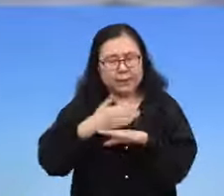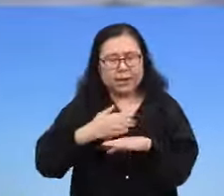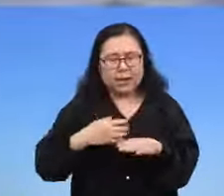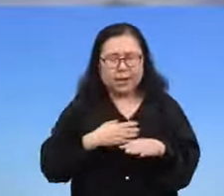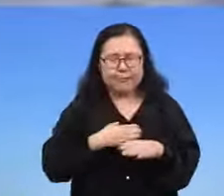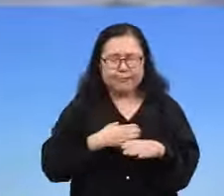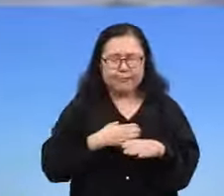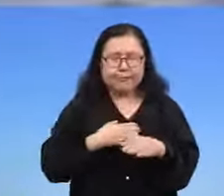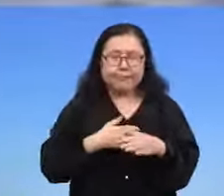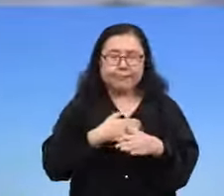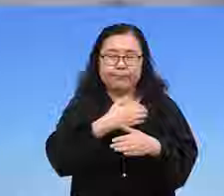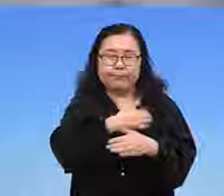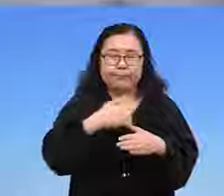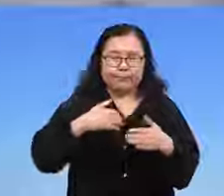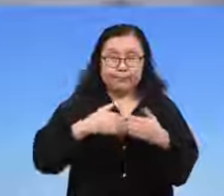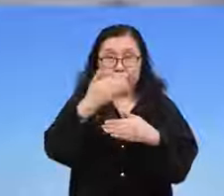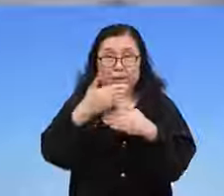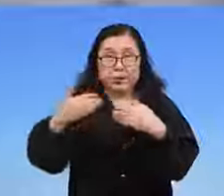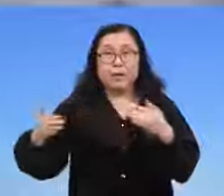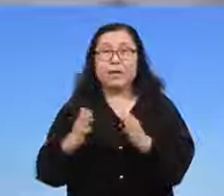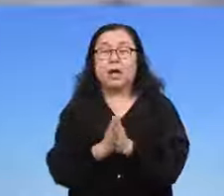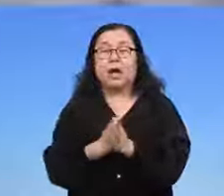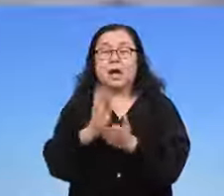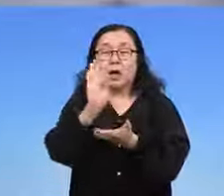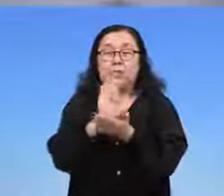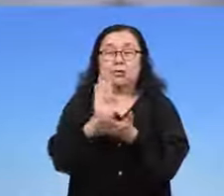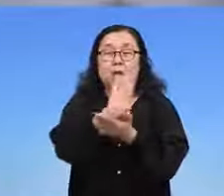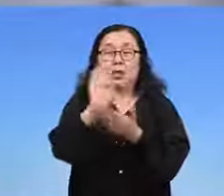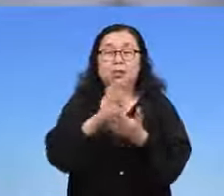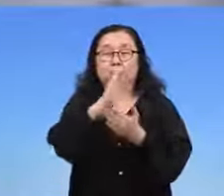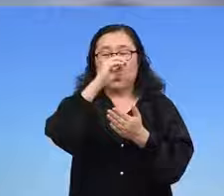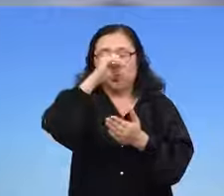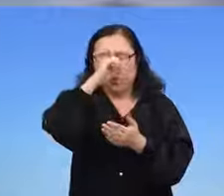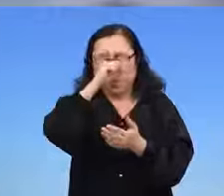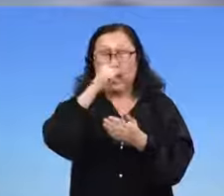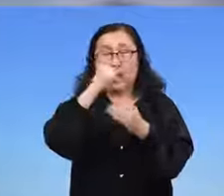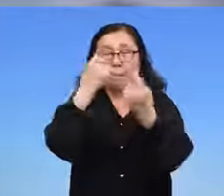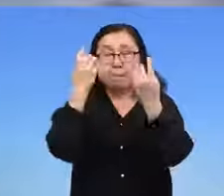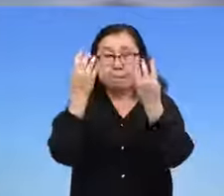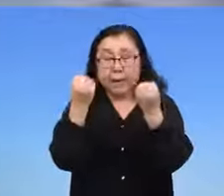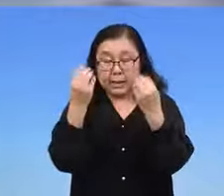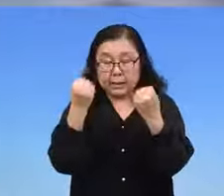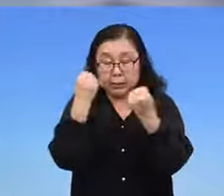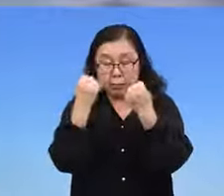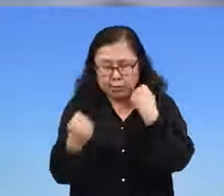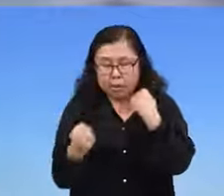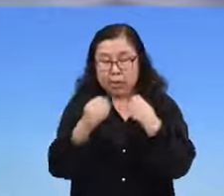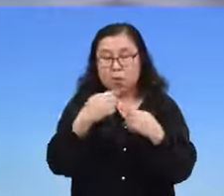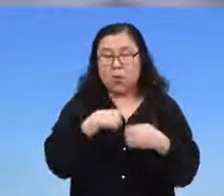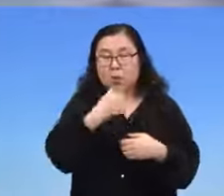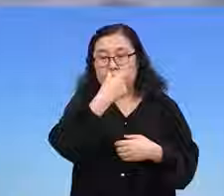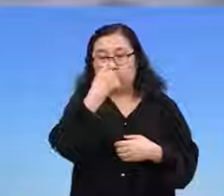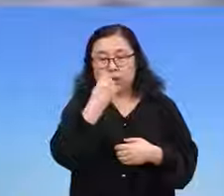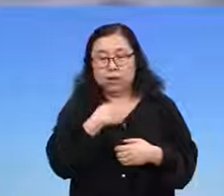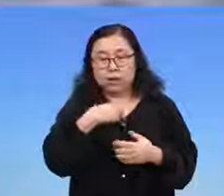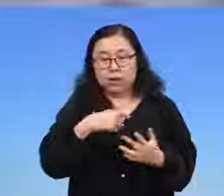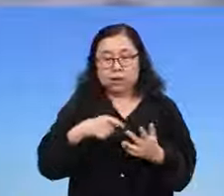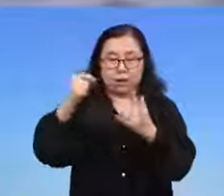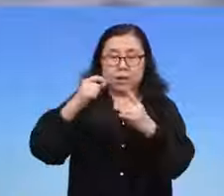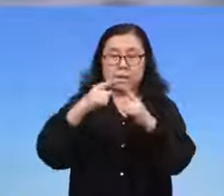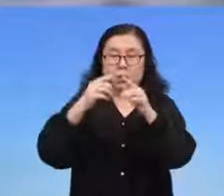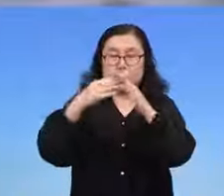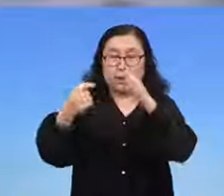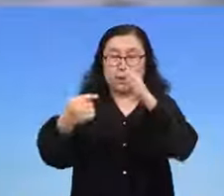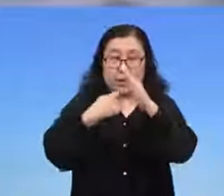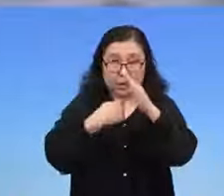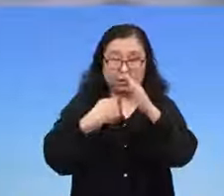감사가 밀려오고요. 아니, 분당에 얼마나 좋은 담임 목사님, 좋은 교회가 많은데 이렇게 부족한 저를